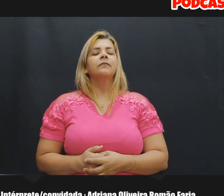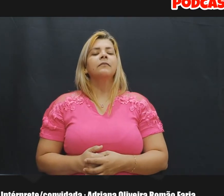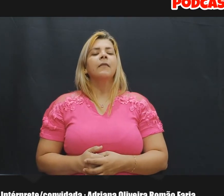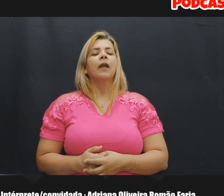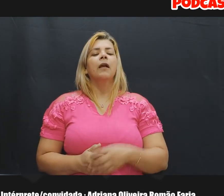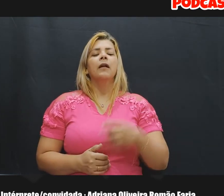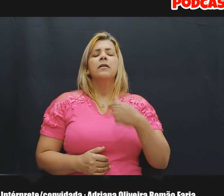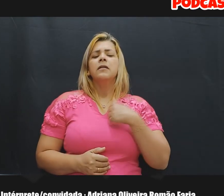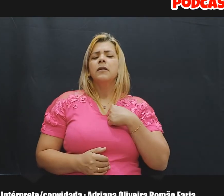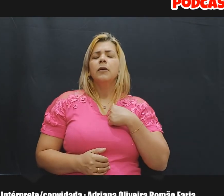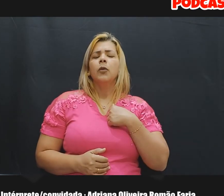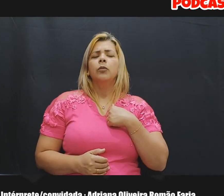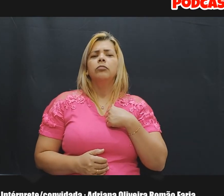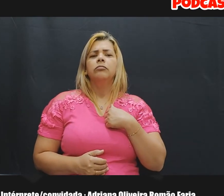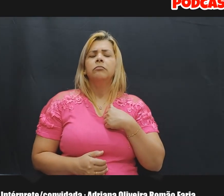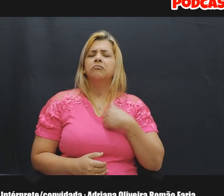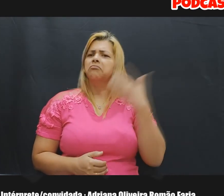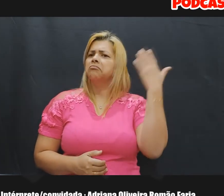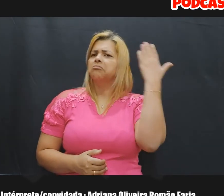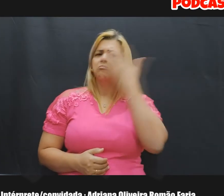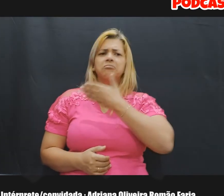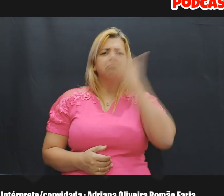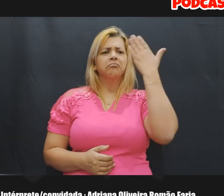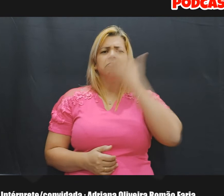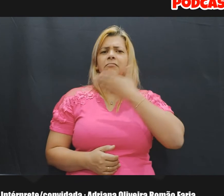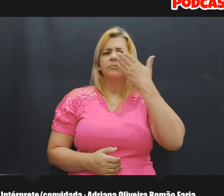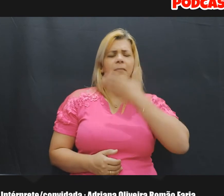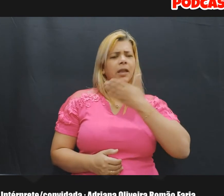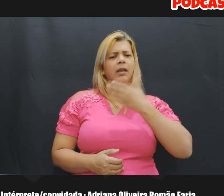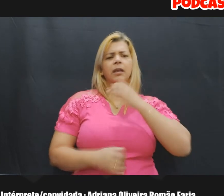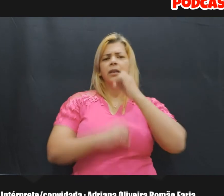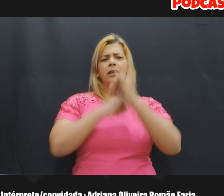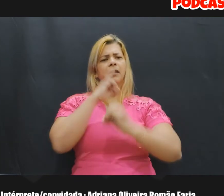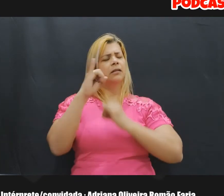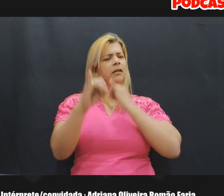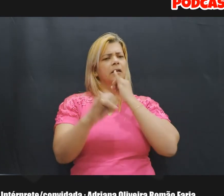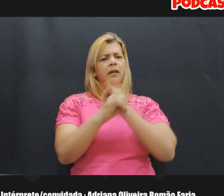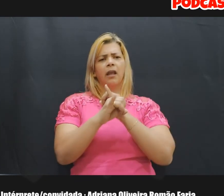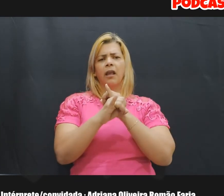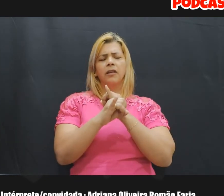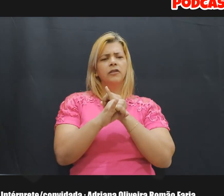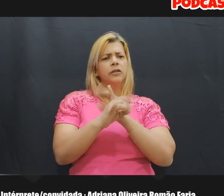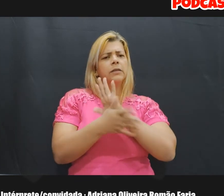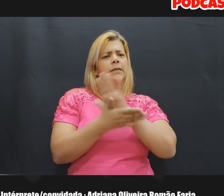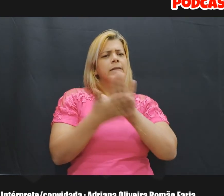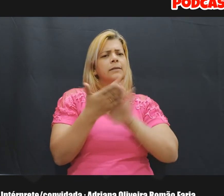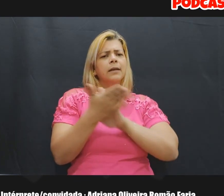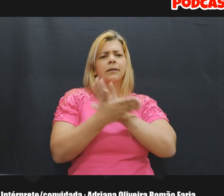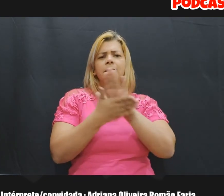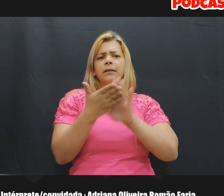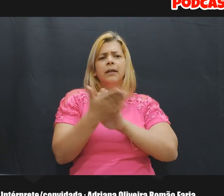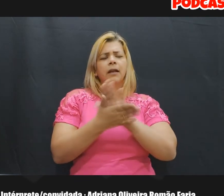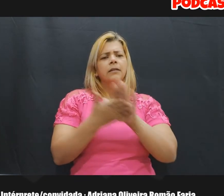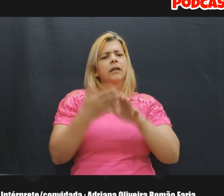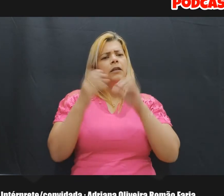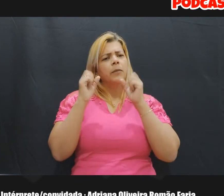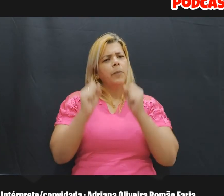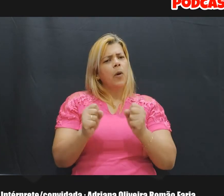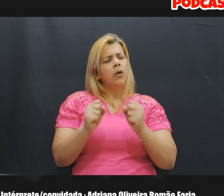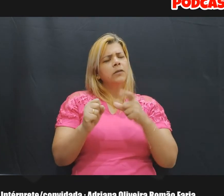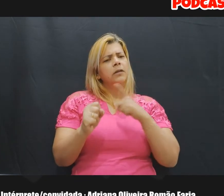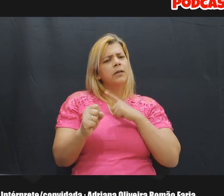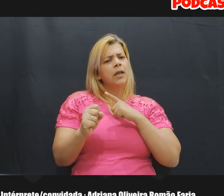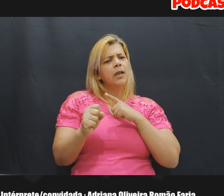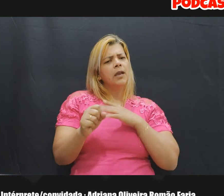proporcionalmente, eu não encontro na internet sites, blogs, páginas que tenham esse